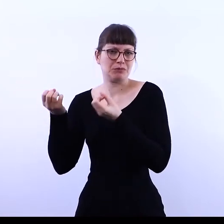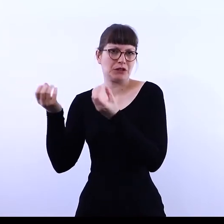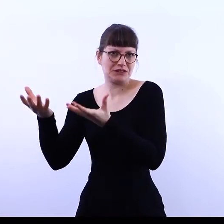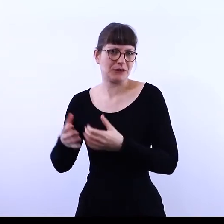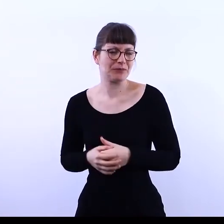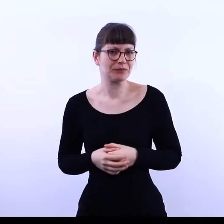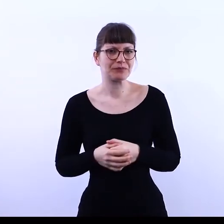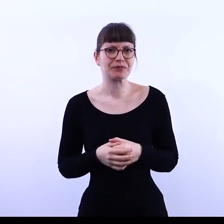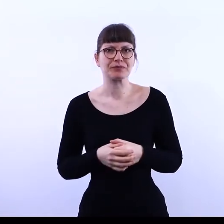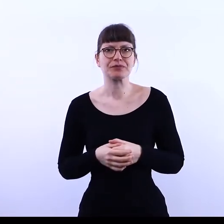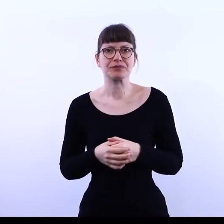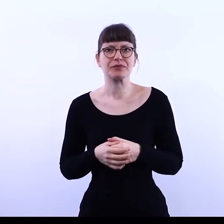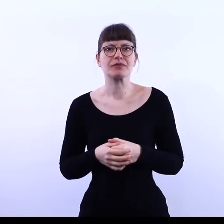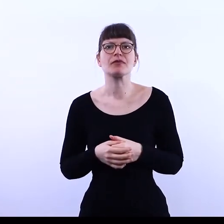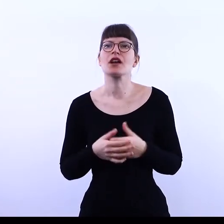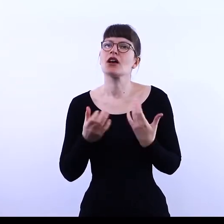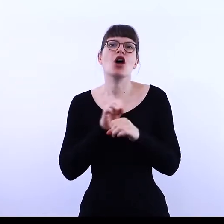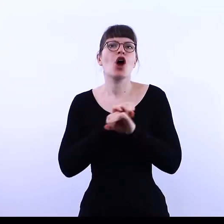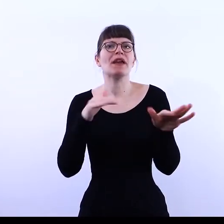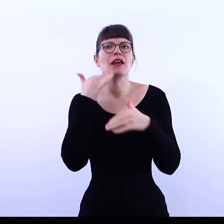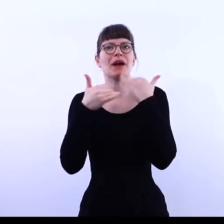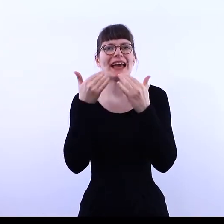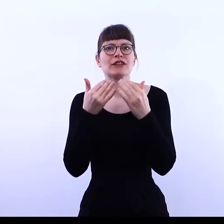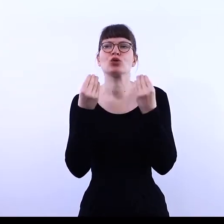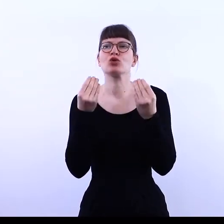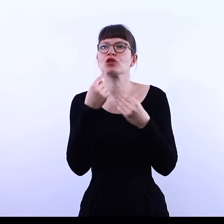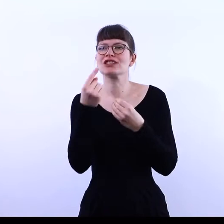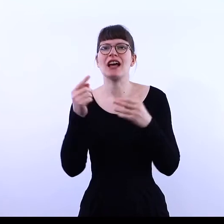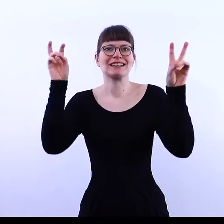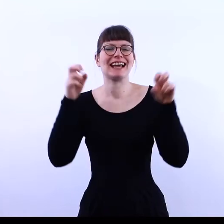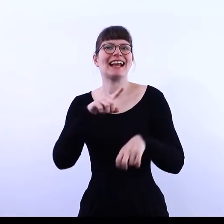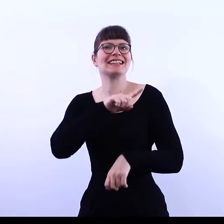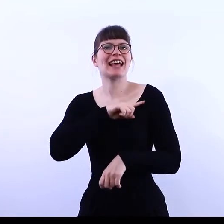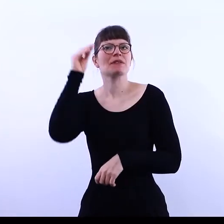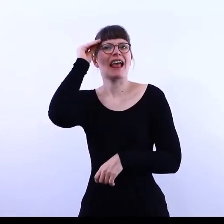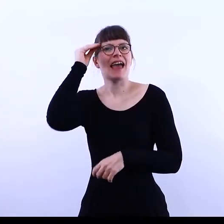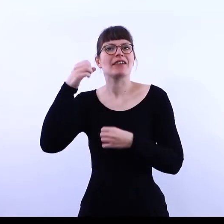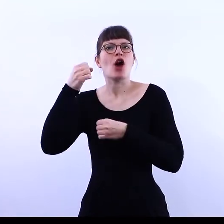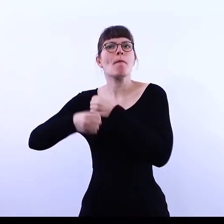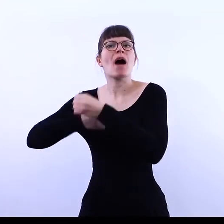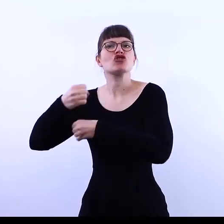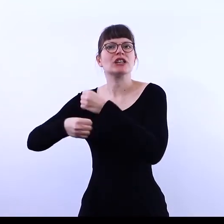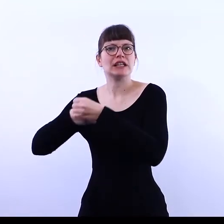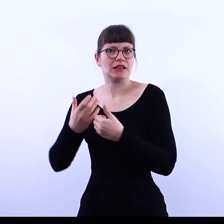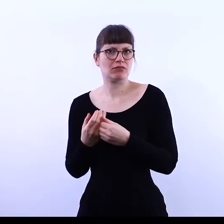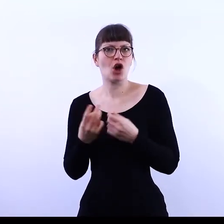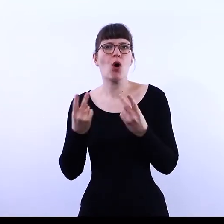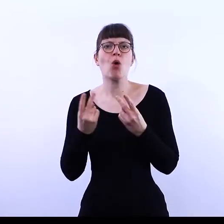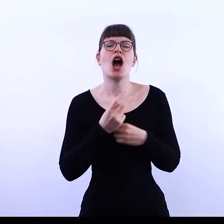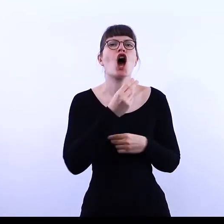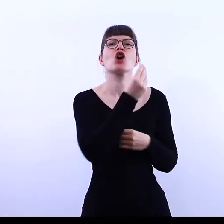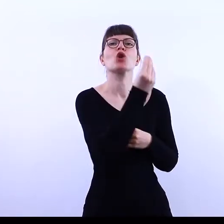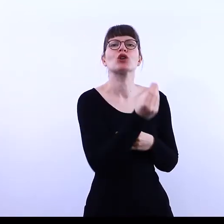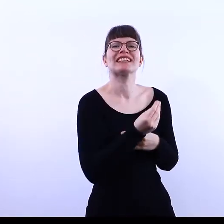Es wird in Medienberichten häufig einfach nur über selbstlernende Maschinen gesprochen, über die künstlichen neuronalen Netze,